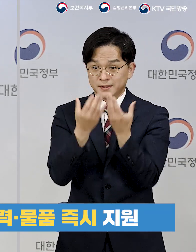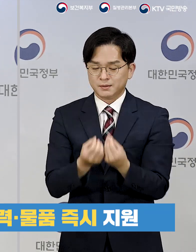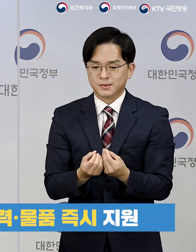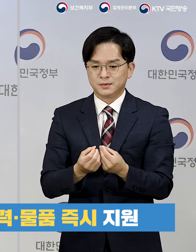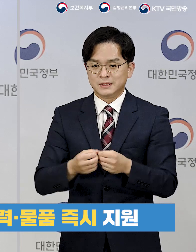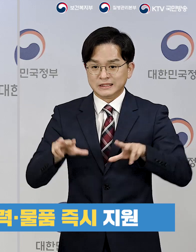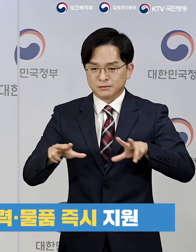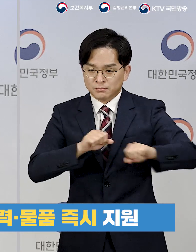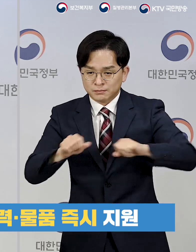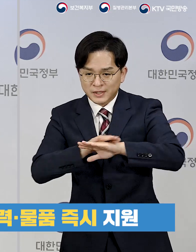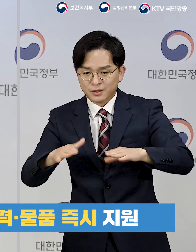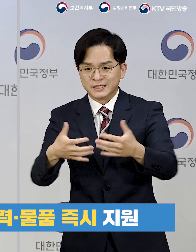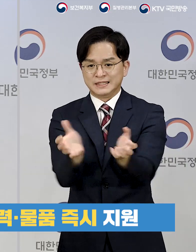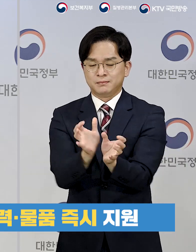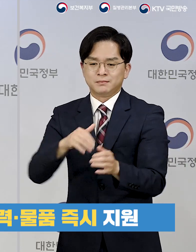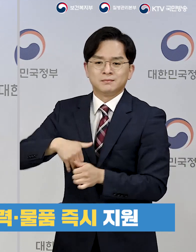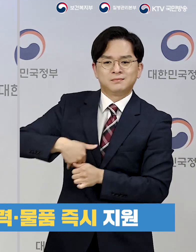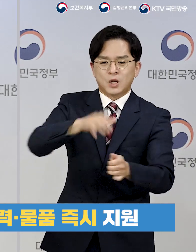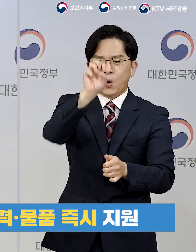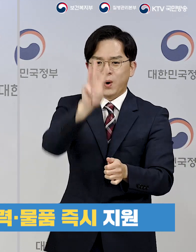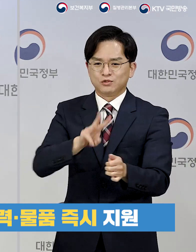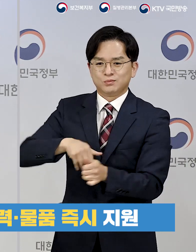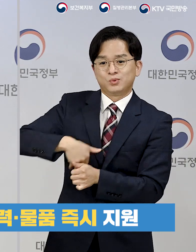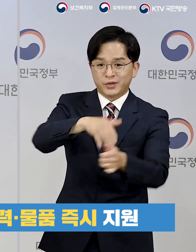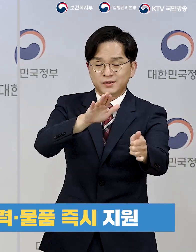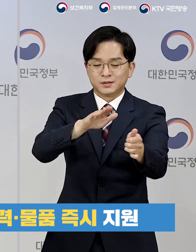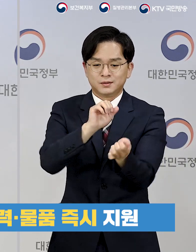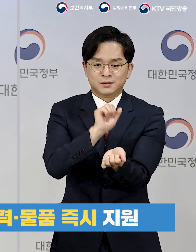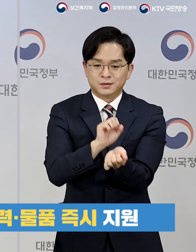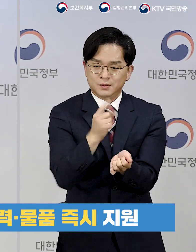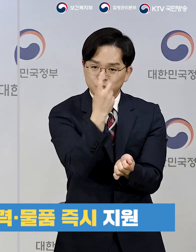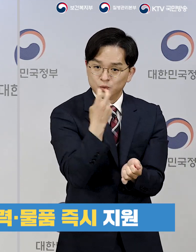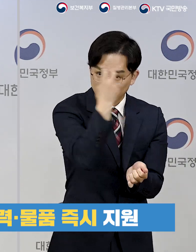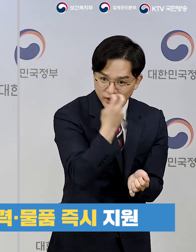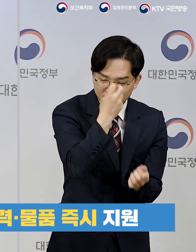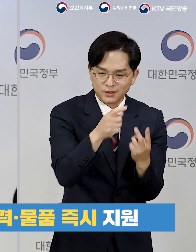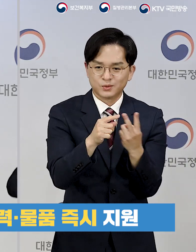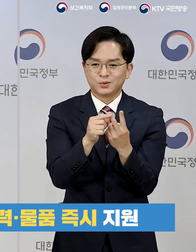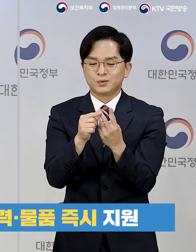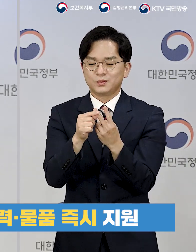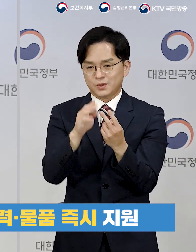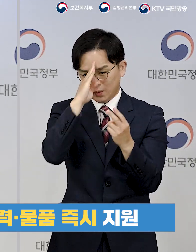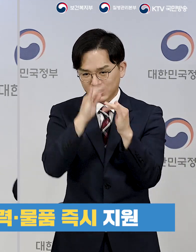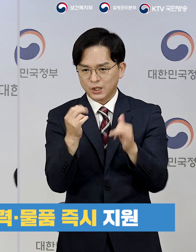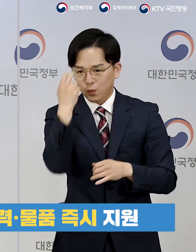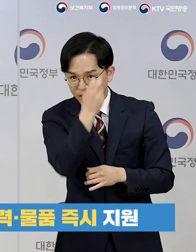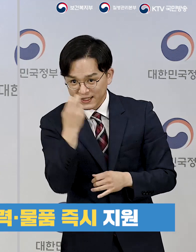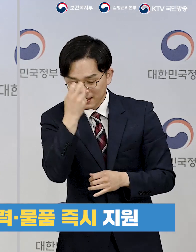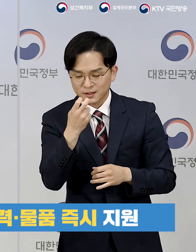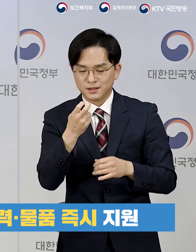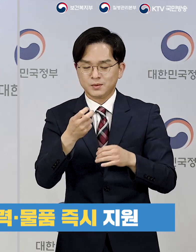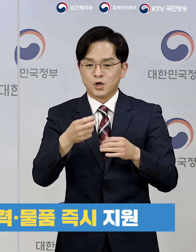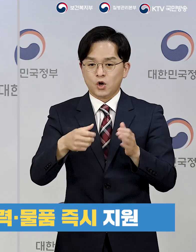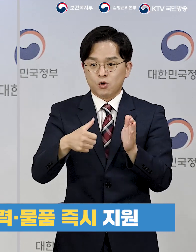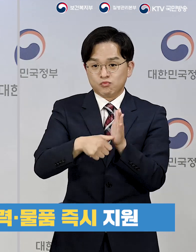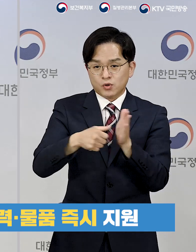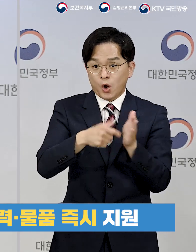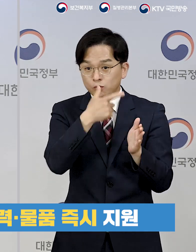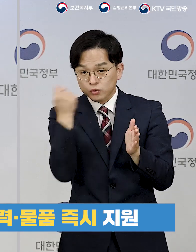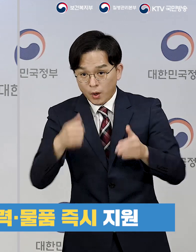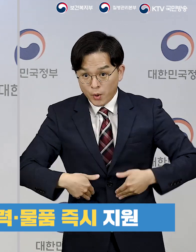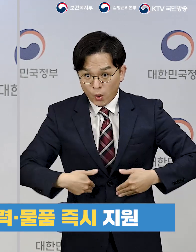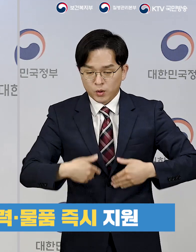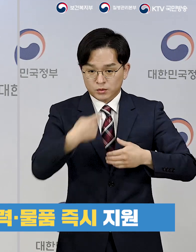있습니다. 즉각 대응팀을 광주에 파견하여 역학조사와 환자 관리를 지원하고 있고